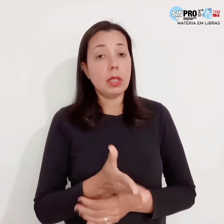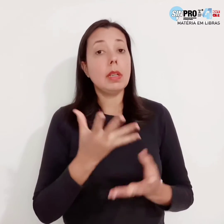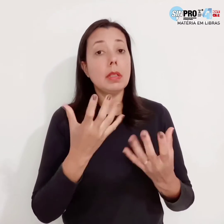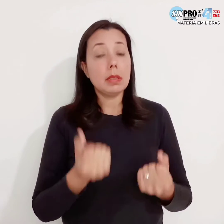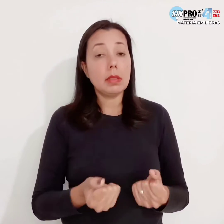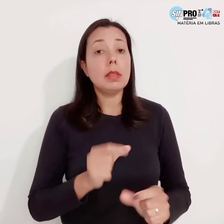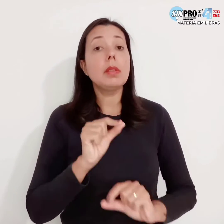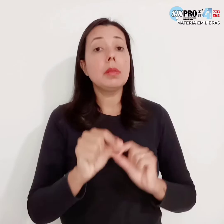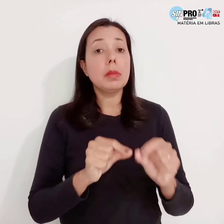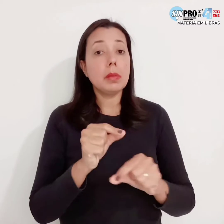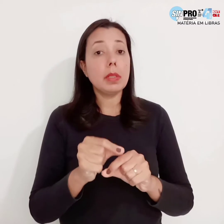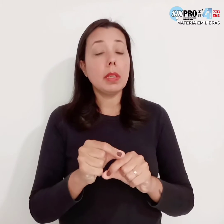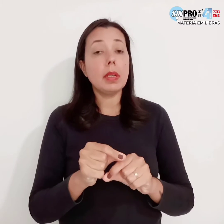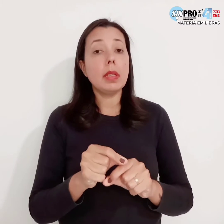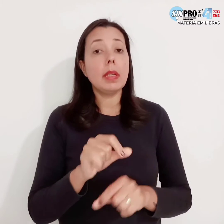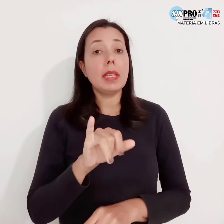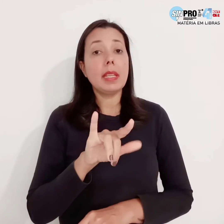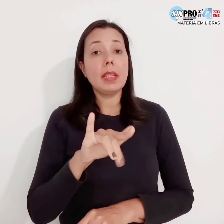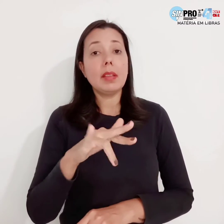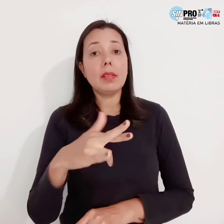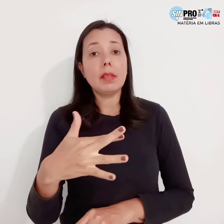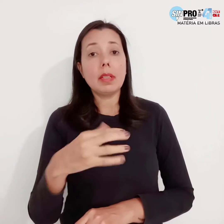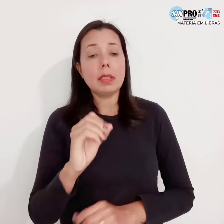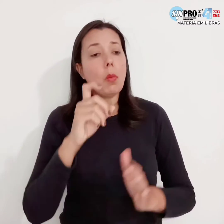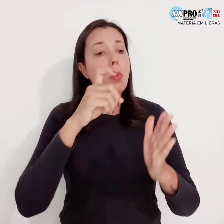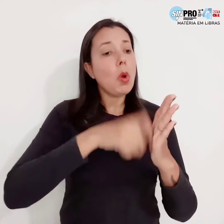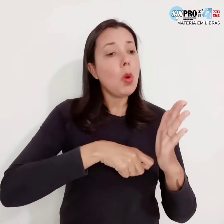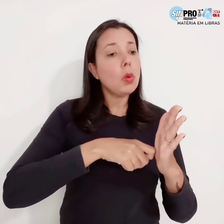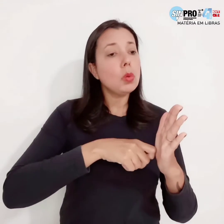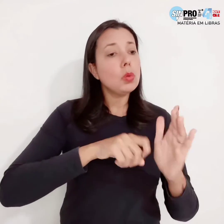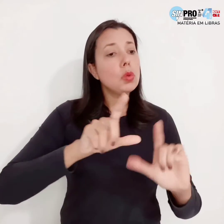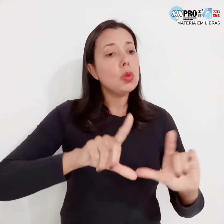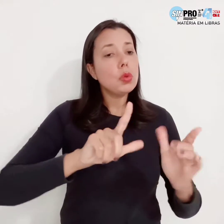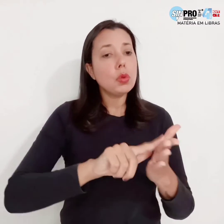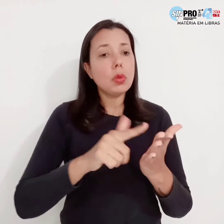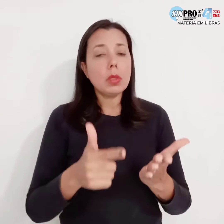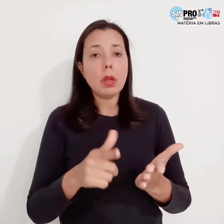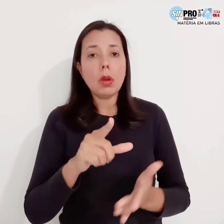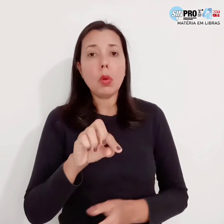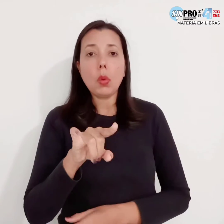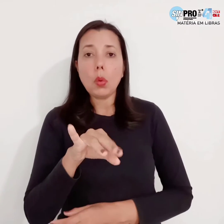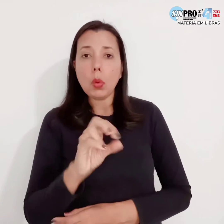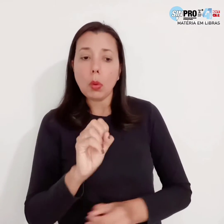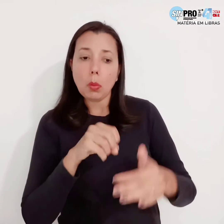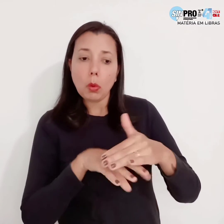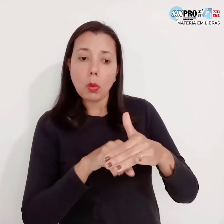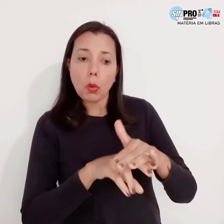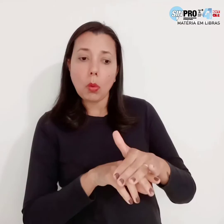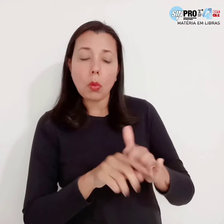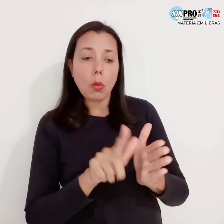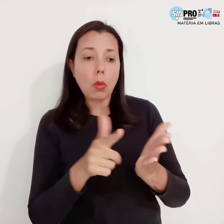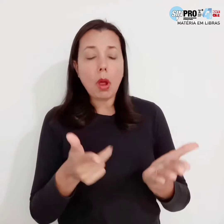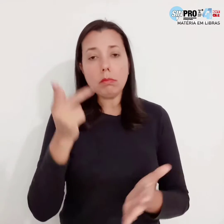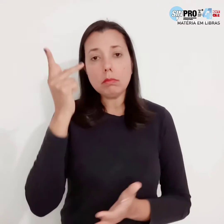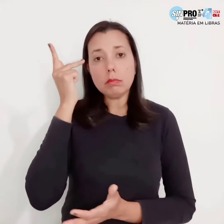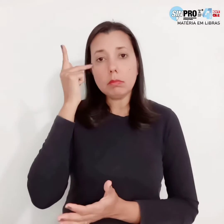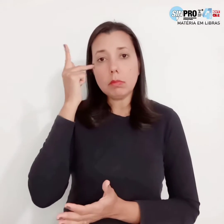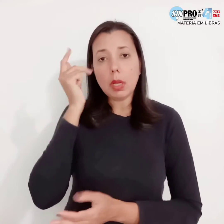considerada a inflação. Jornais como O Globo, Folha de São Paulo, Estado de